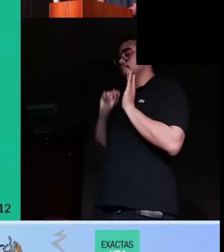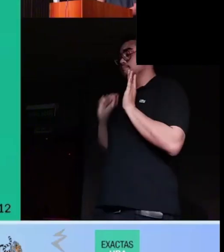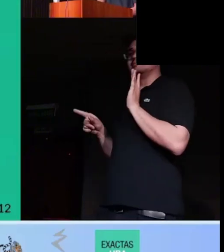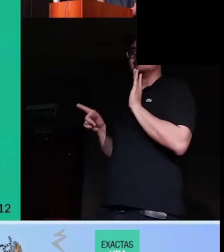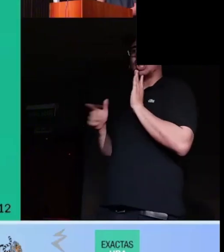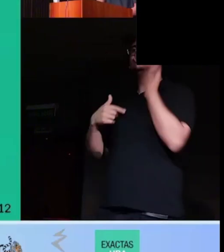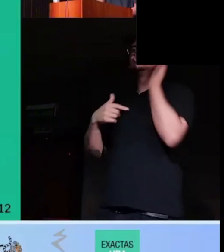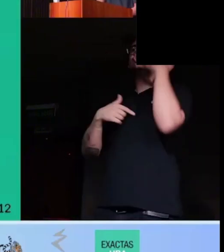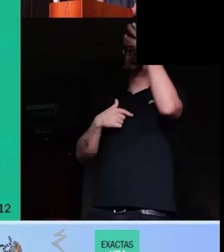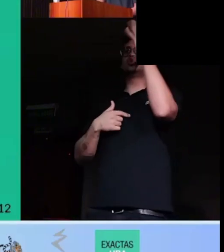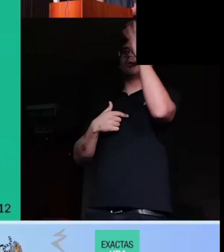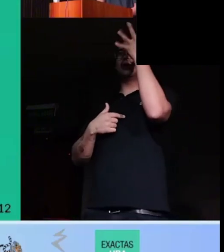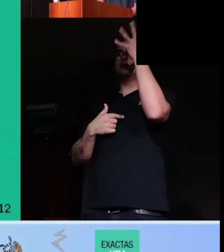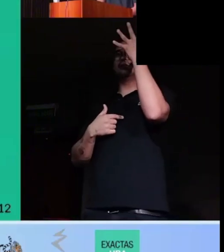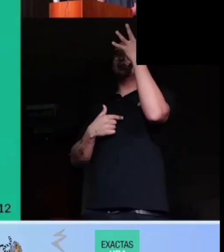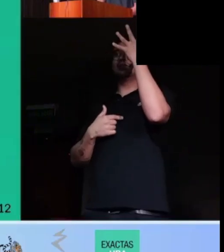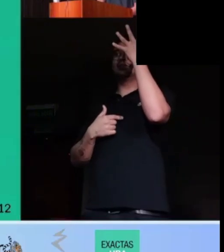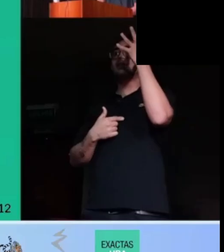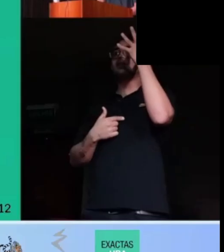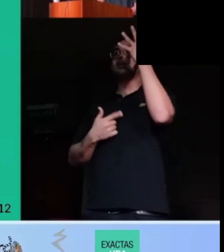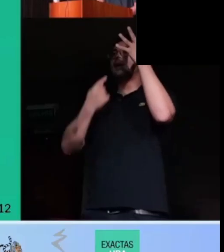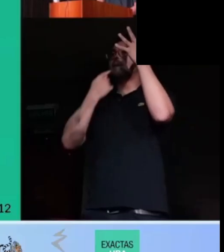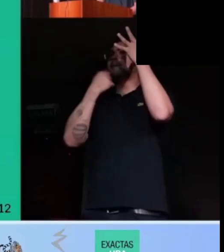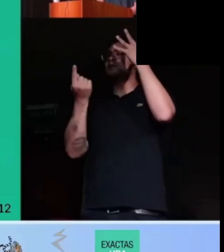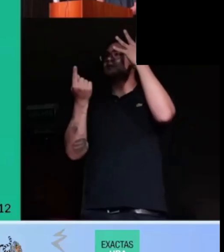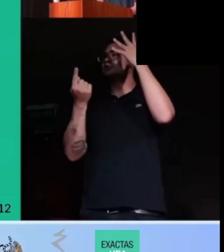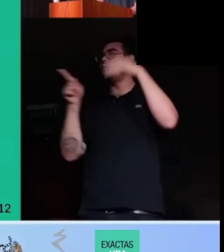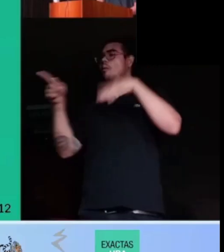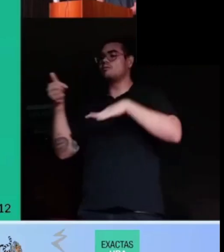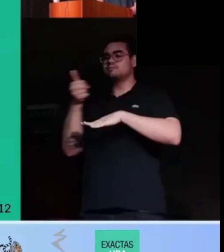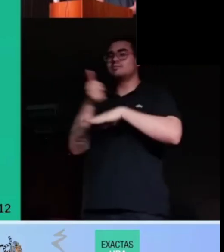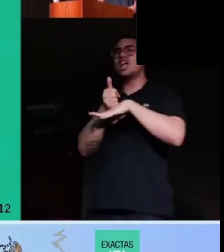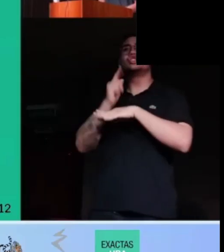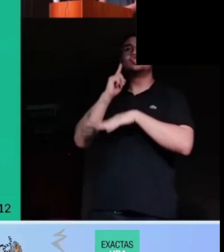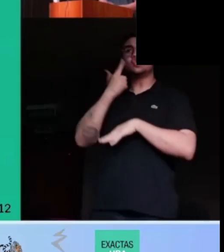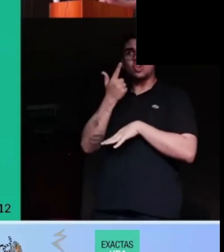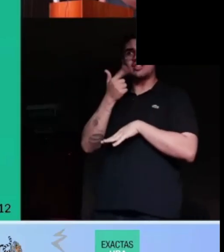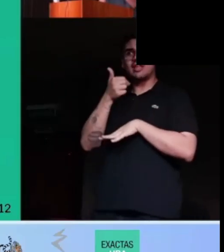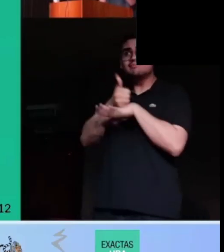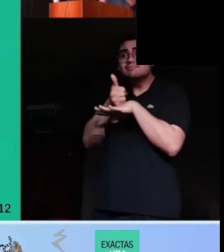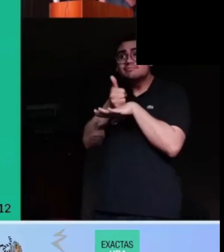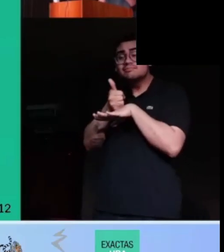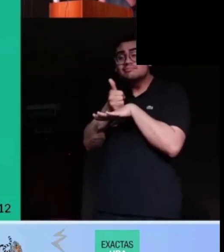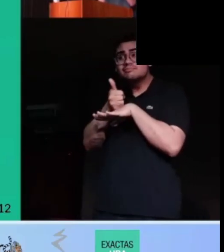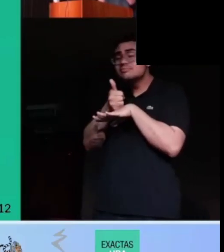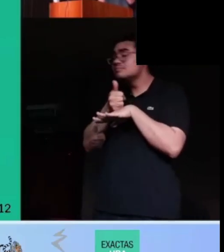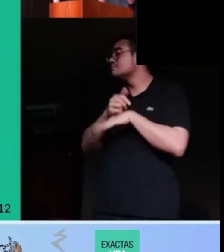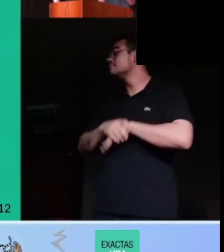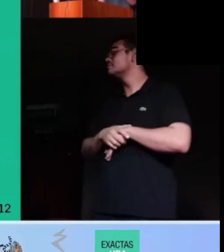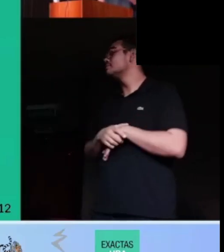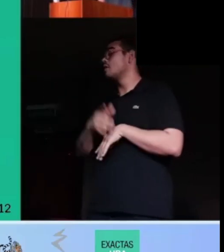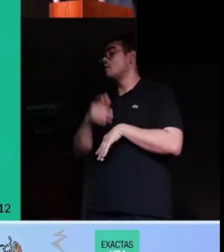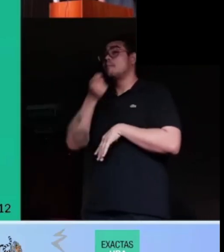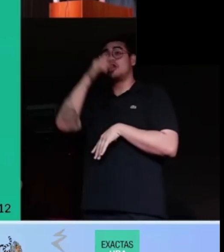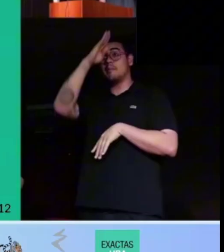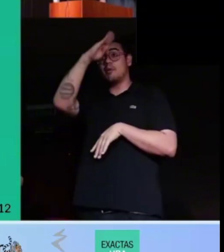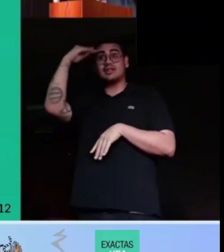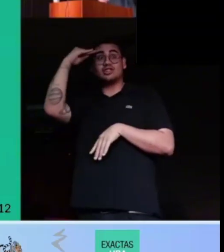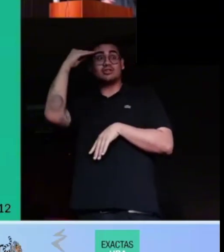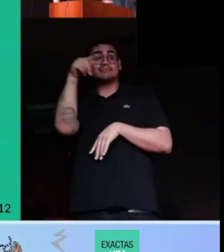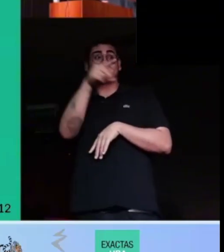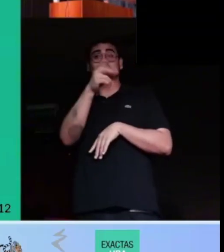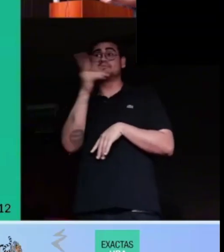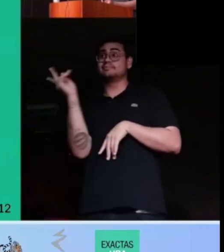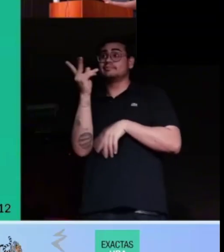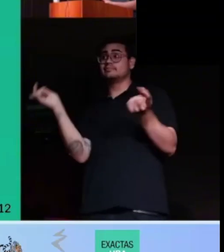¿Pensaste en versión, usar la mano de una persona sorda? sí, de hecho, cuando me contacté con Aldo, la idea era que